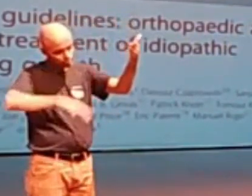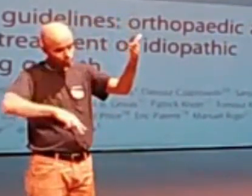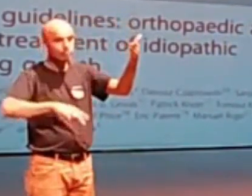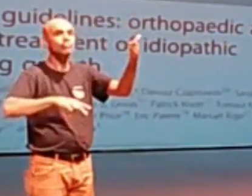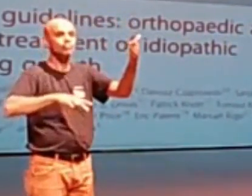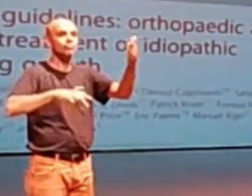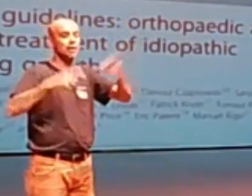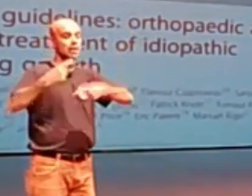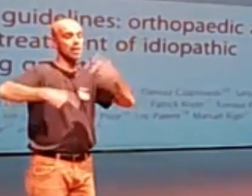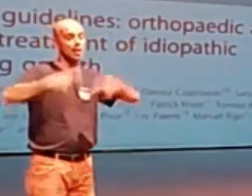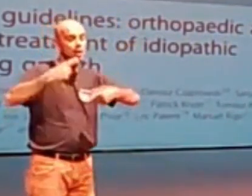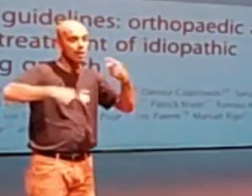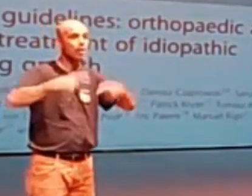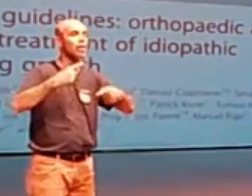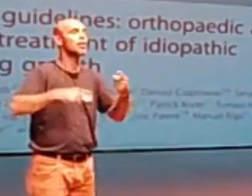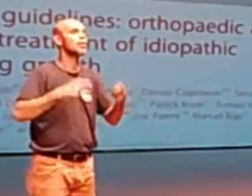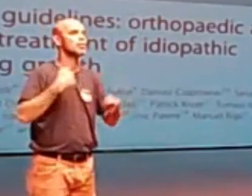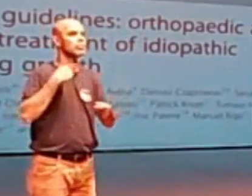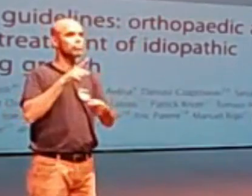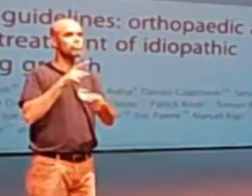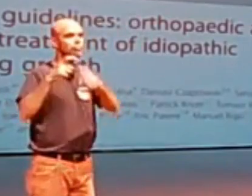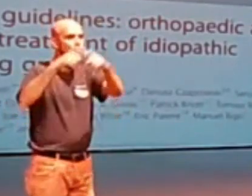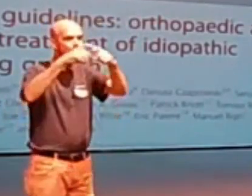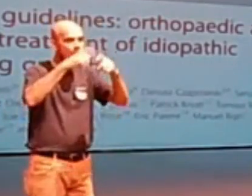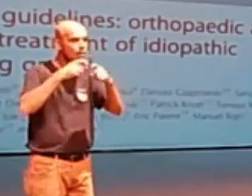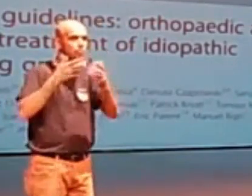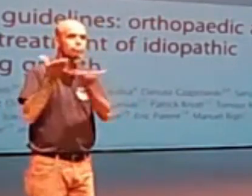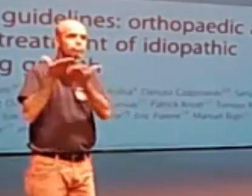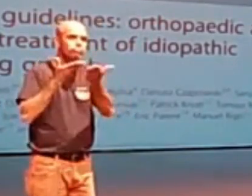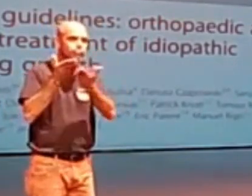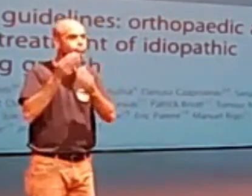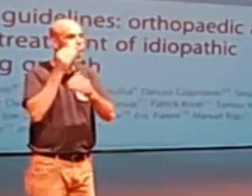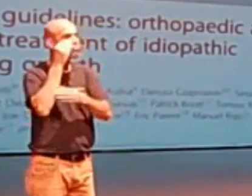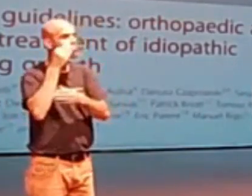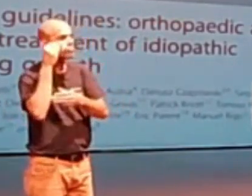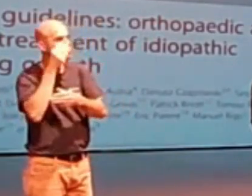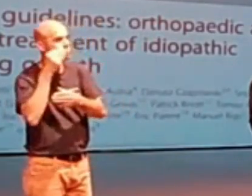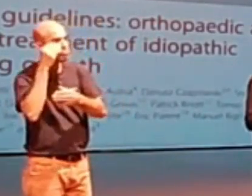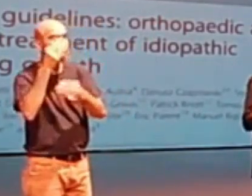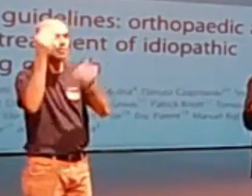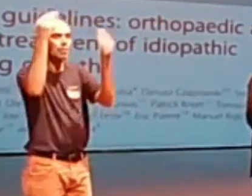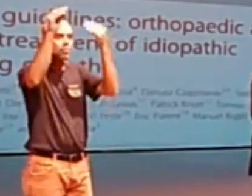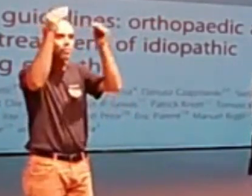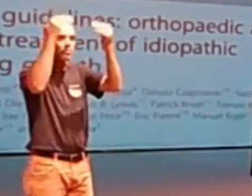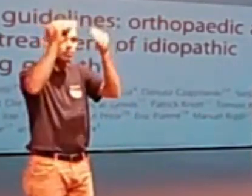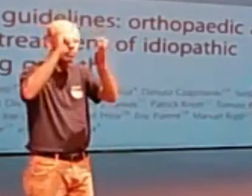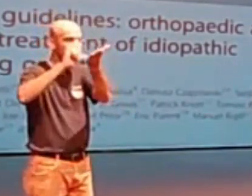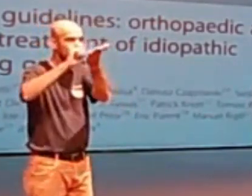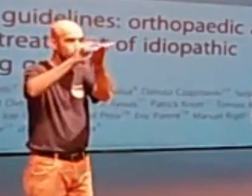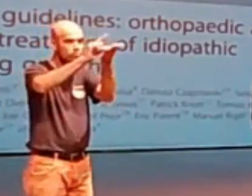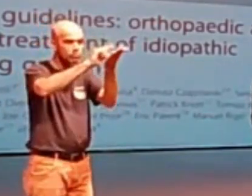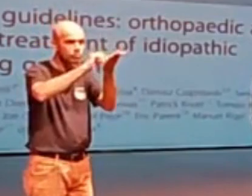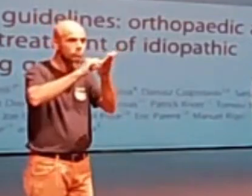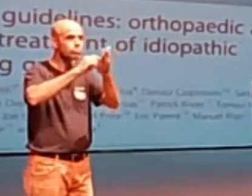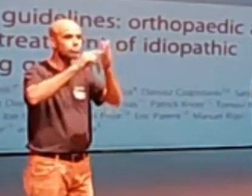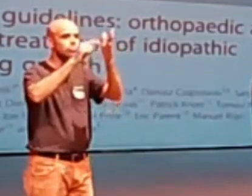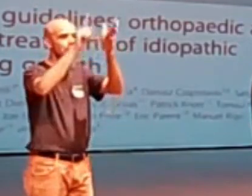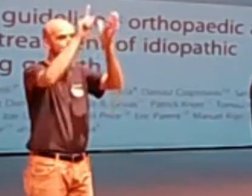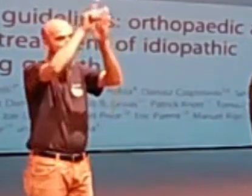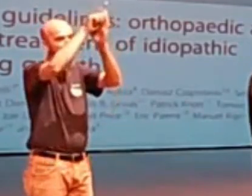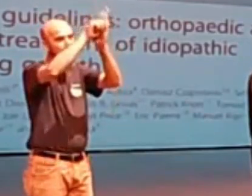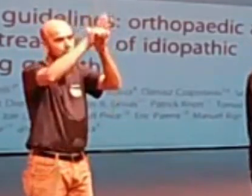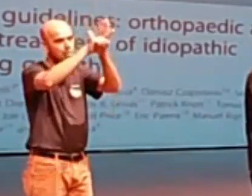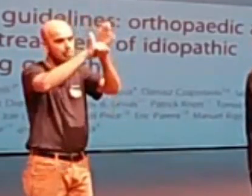uma discussão de clínicos que são muito experientes e que colocaram em votação questionários e coisas assim